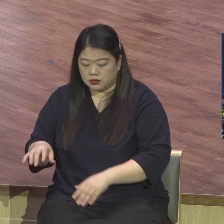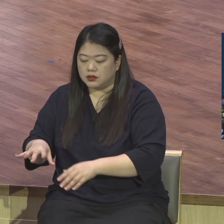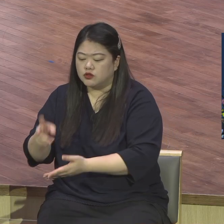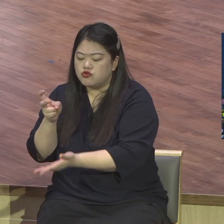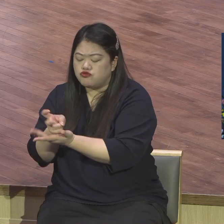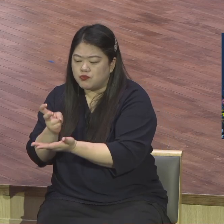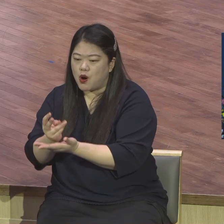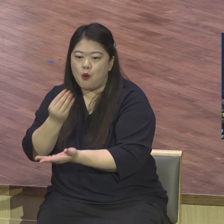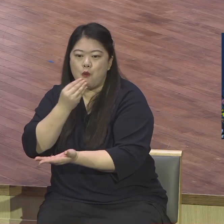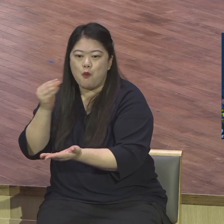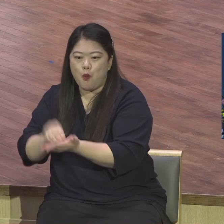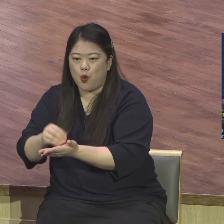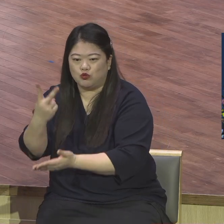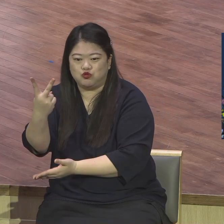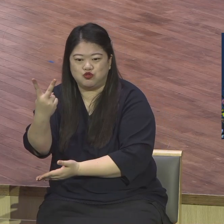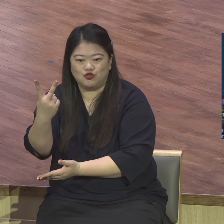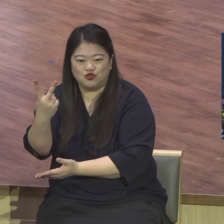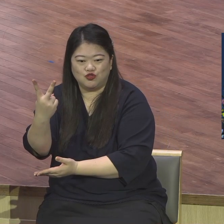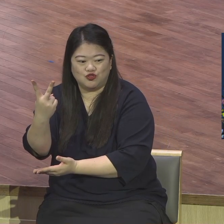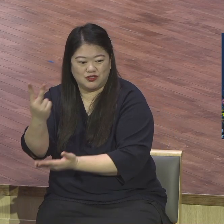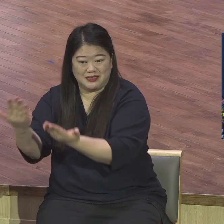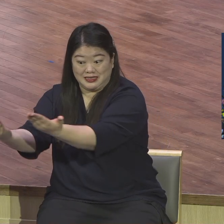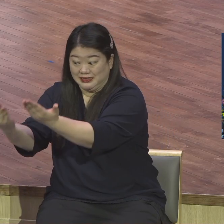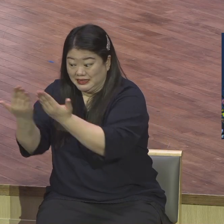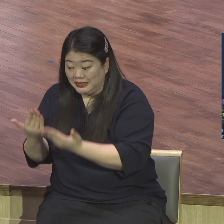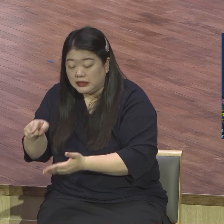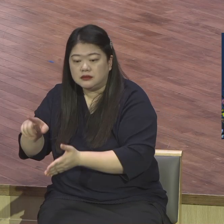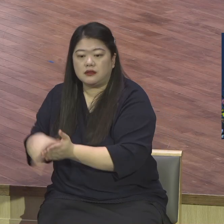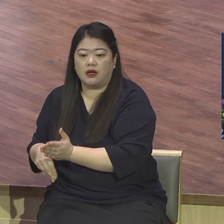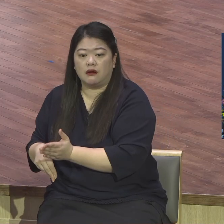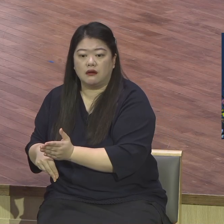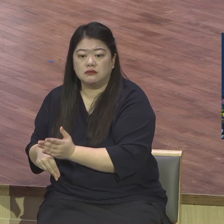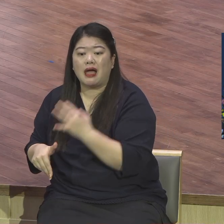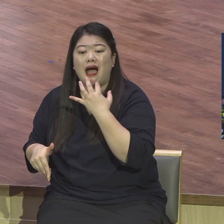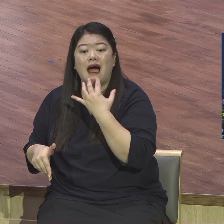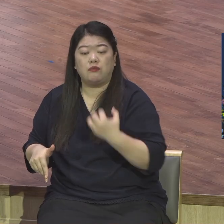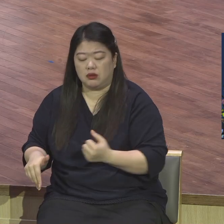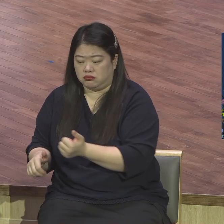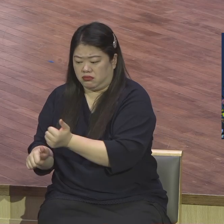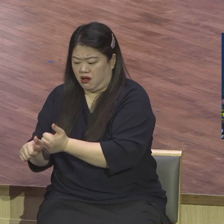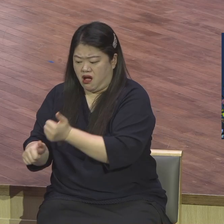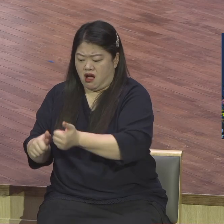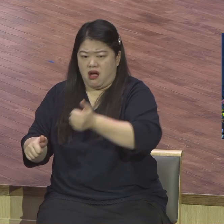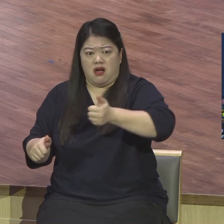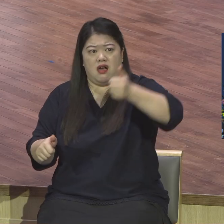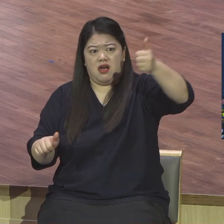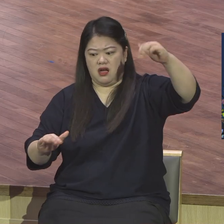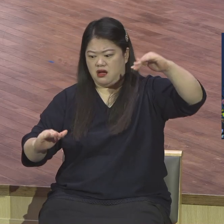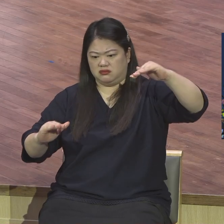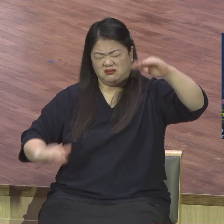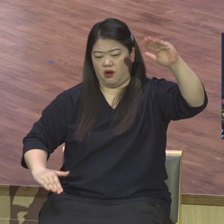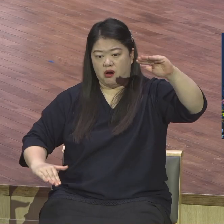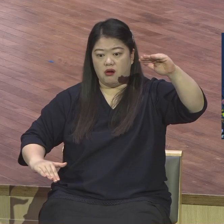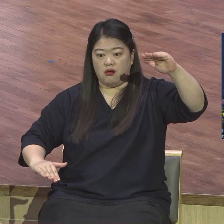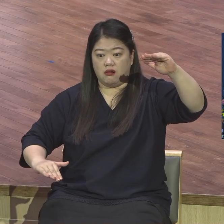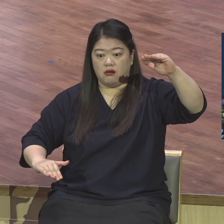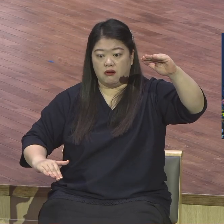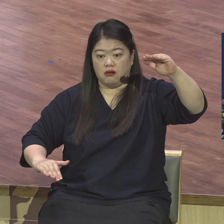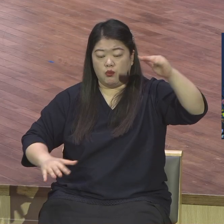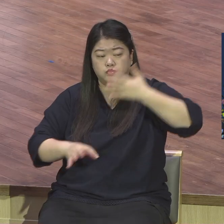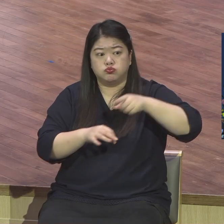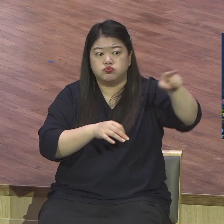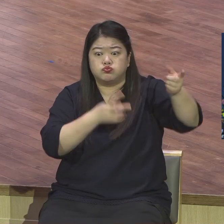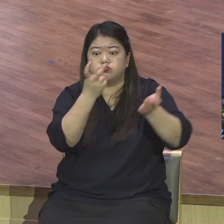율법을 지킴으로 구원을 얻게 된다는 율법주의자들이 말 앞뒤가 안 맞잖아요. 아브라함 시대에 믿음의 조상 아브라함 시대에